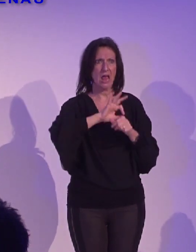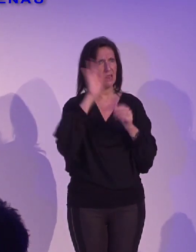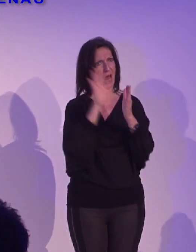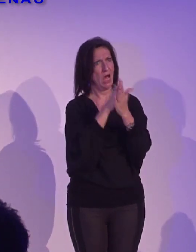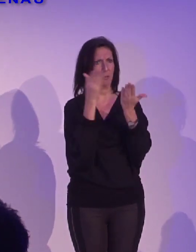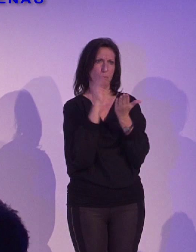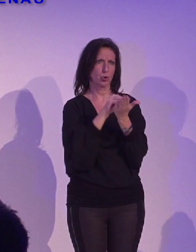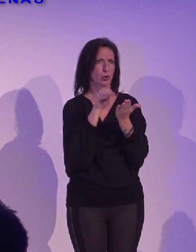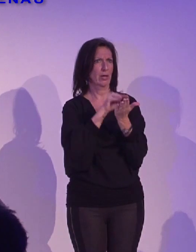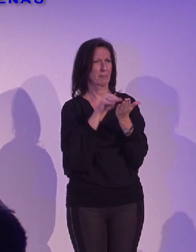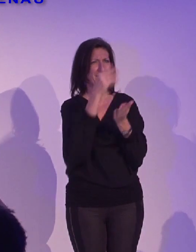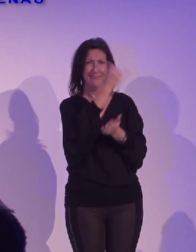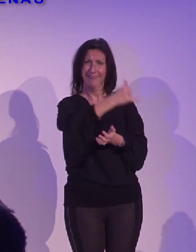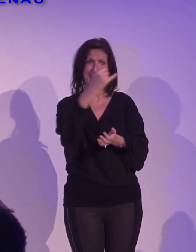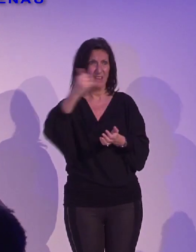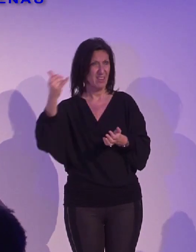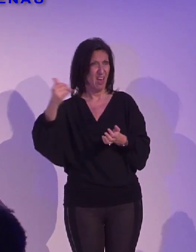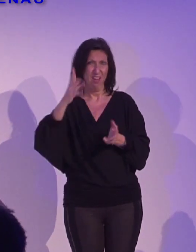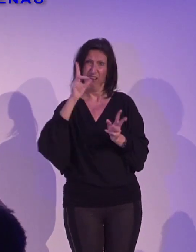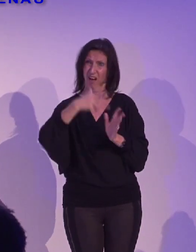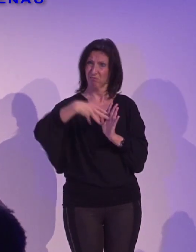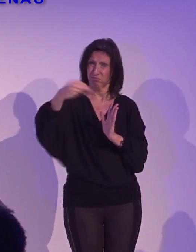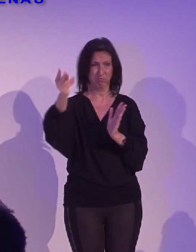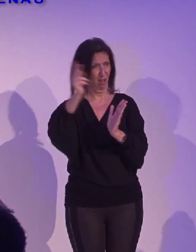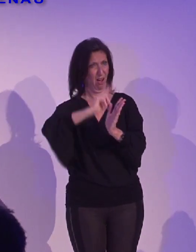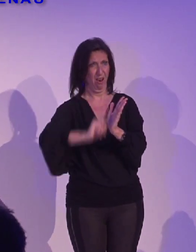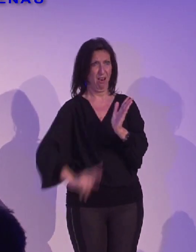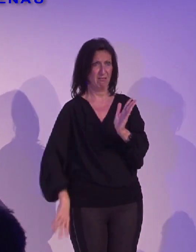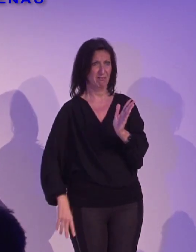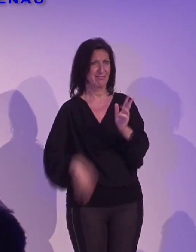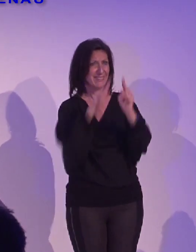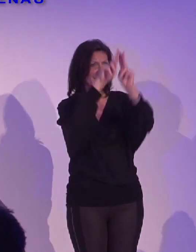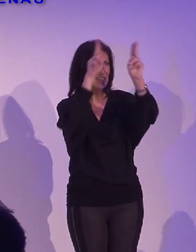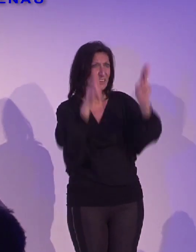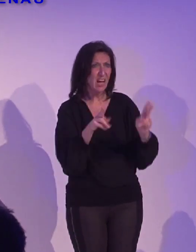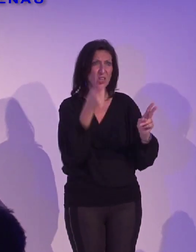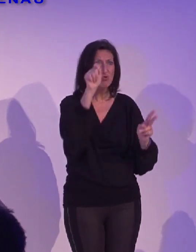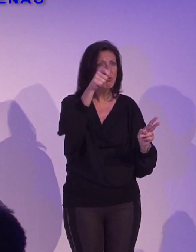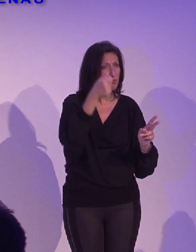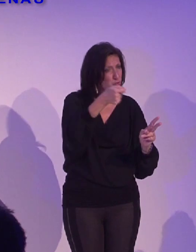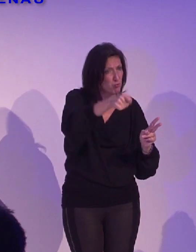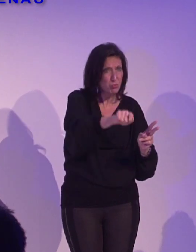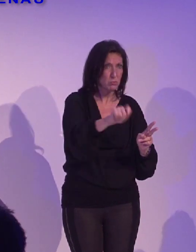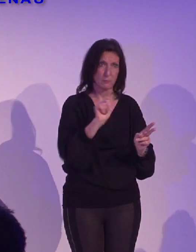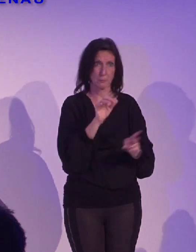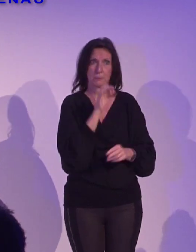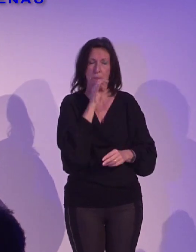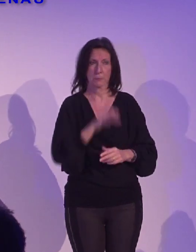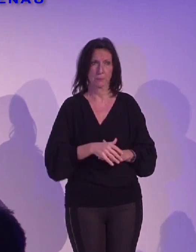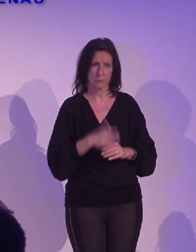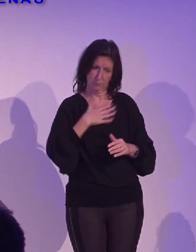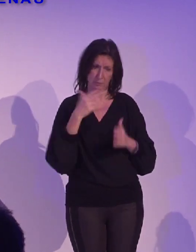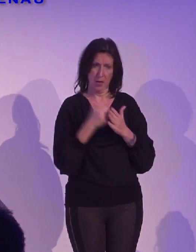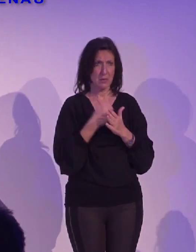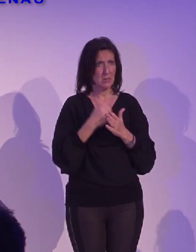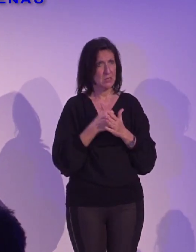Es hätte jeder darin lesen können. Es hat keinen Kasten zum Einsperren gegeben. Und bei mir im Zimmer haben